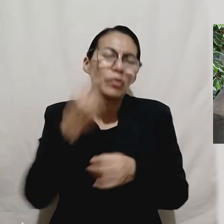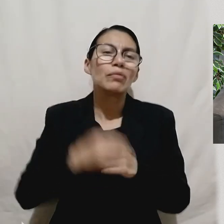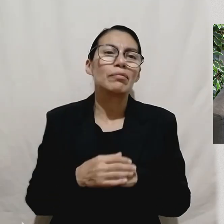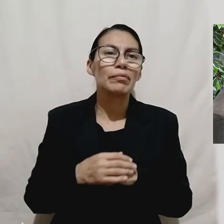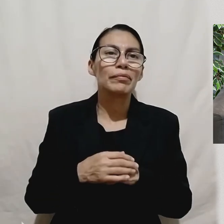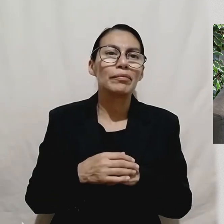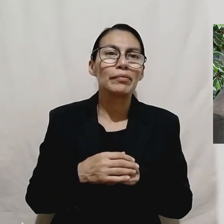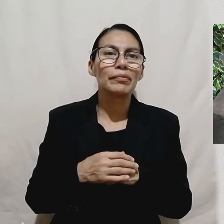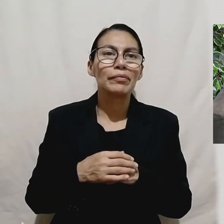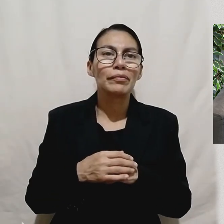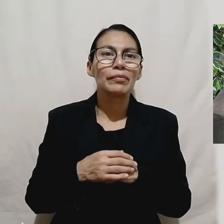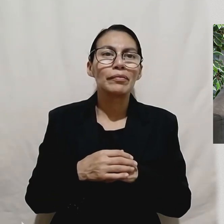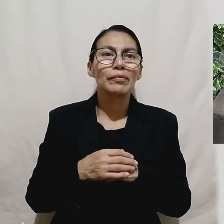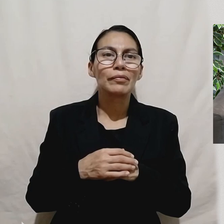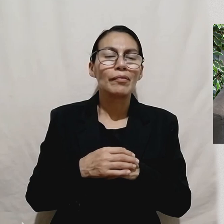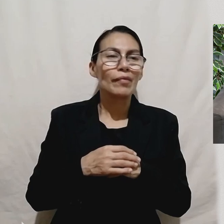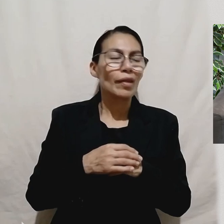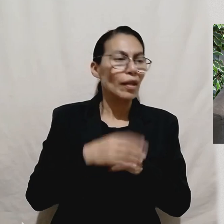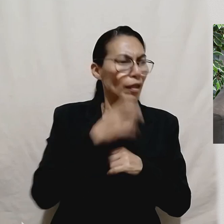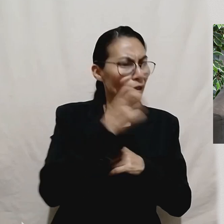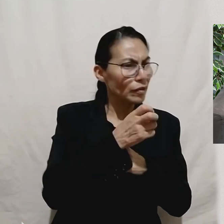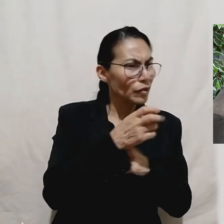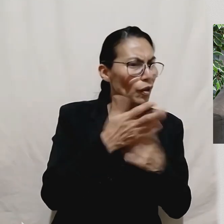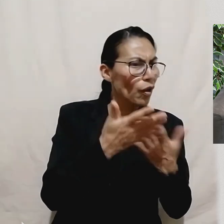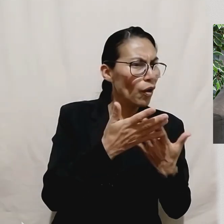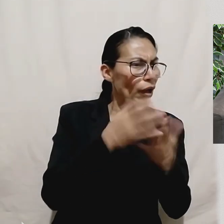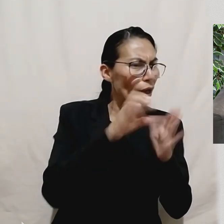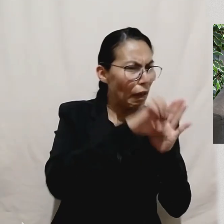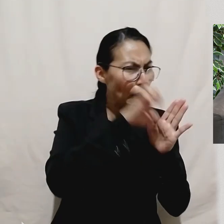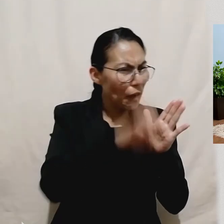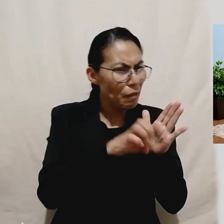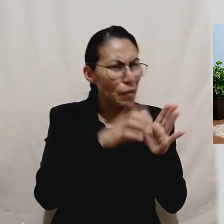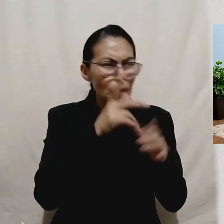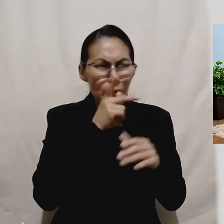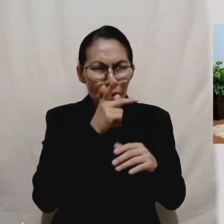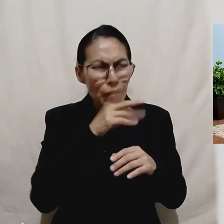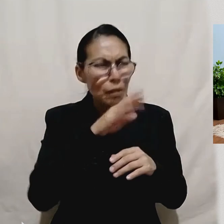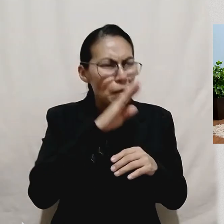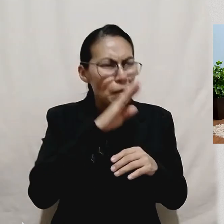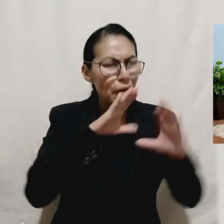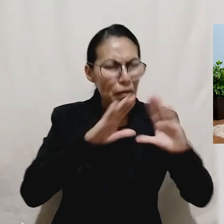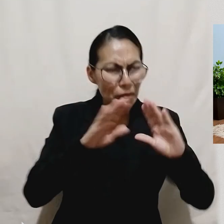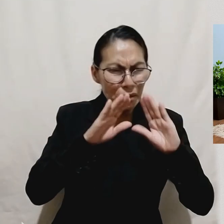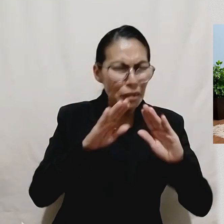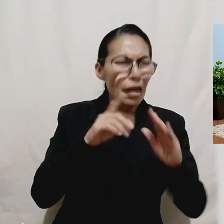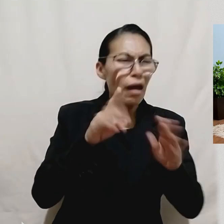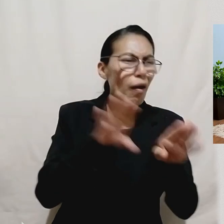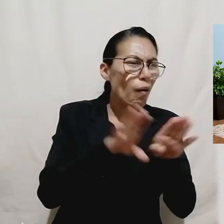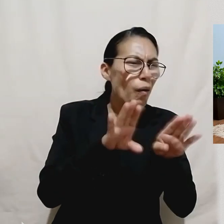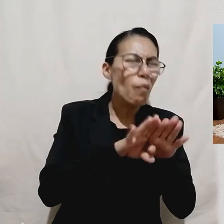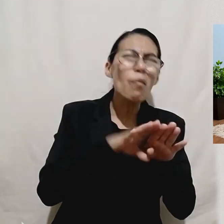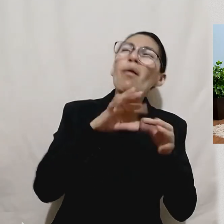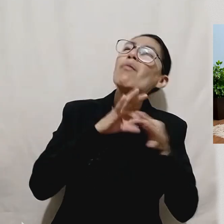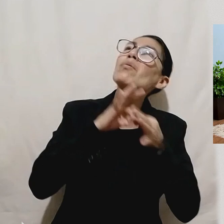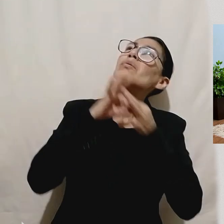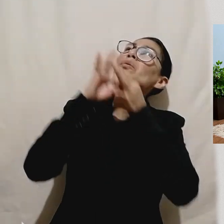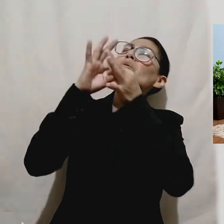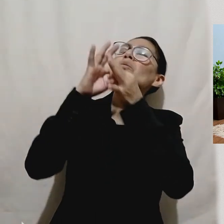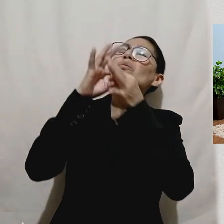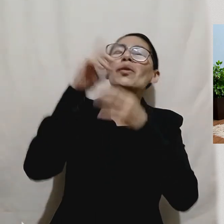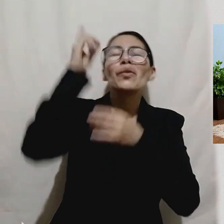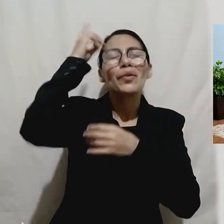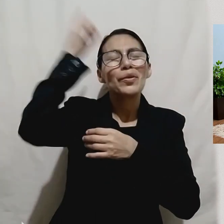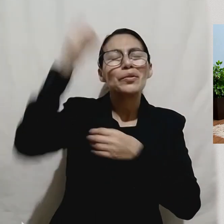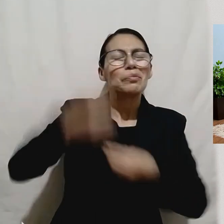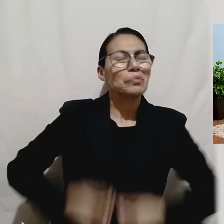bonito sí es como un modelo que que nuestros padres nos dejan de cómo tienen su relación